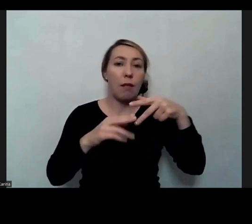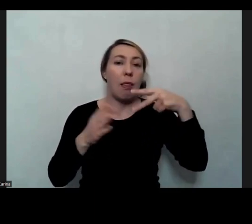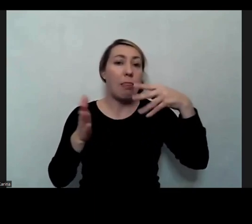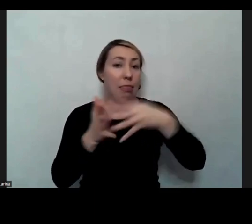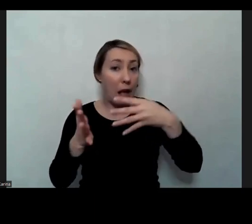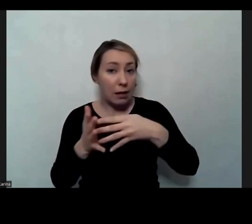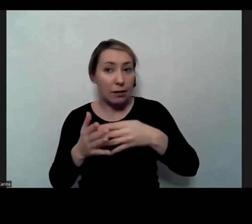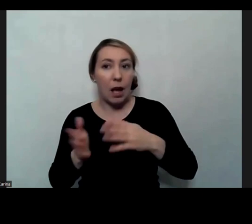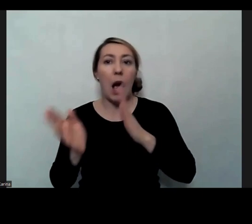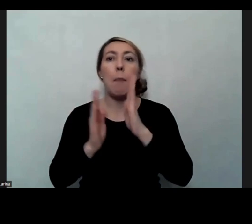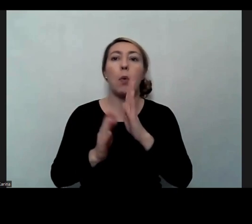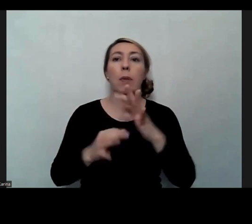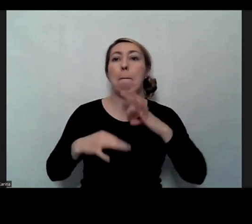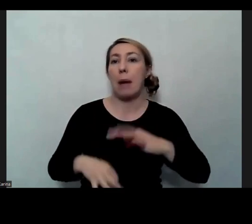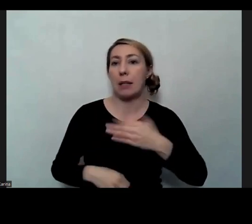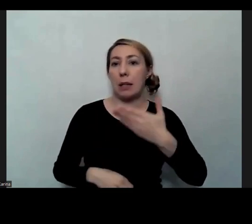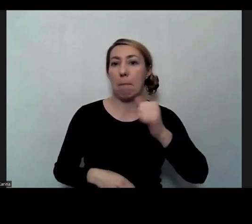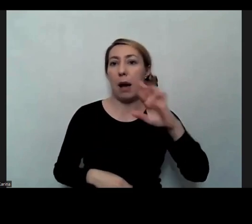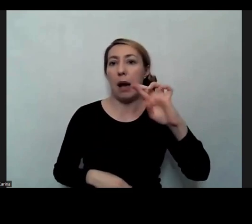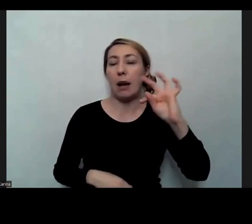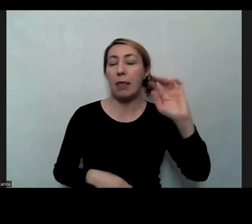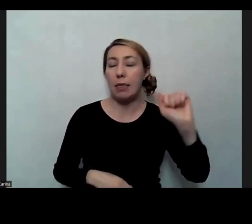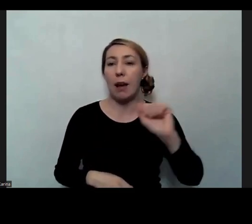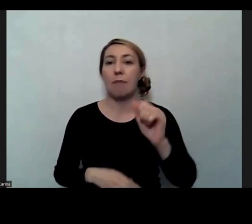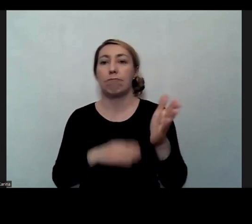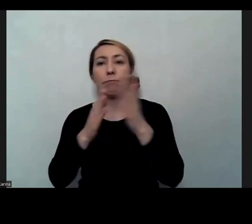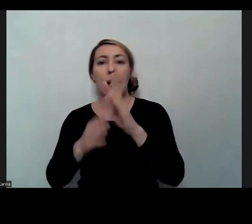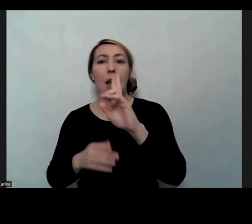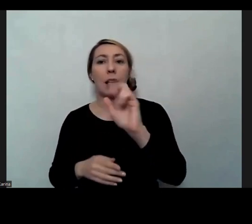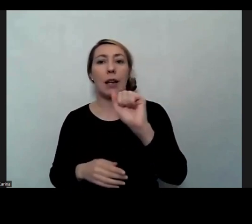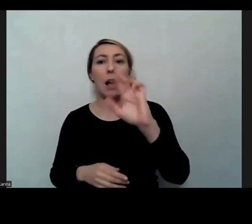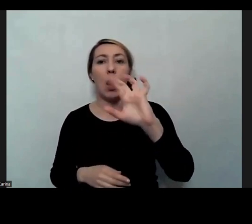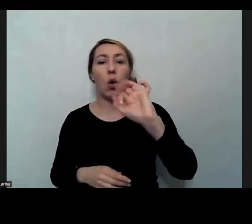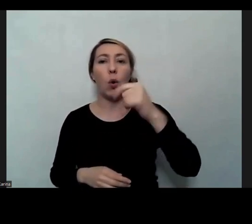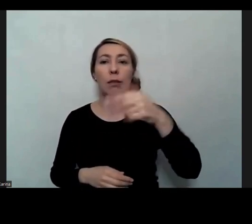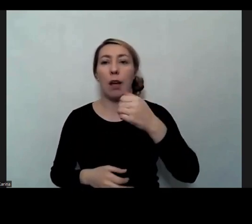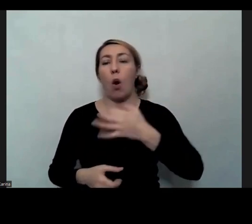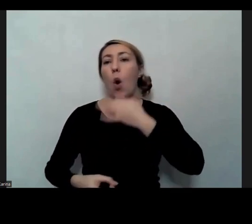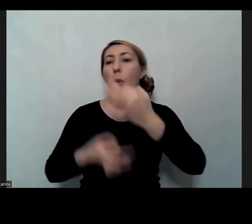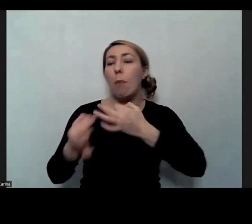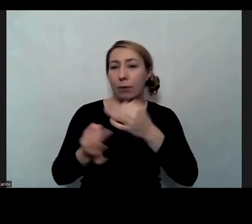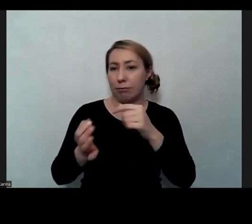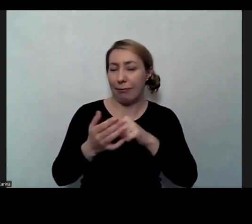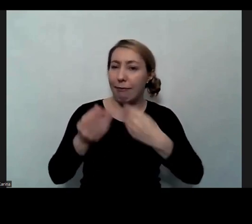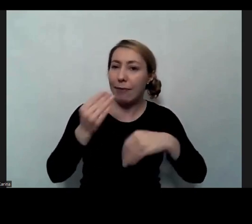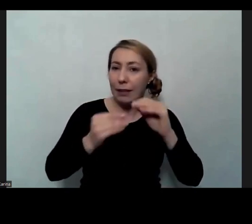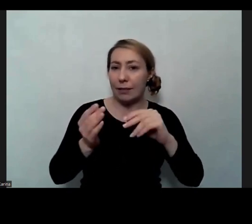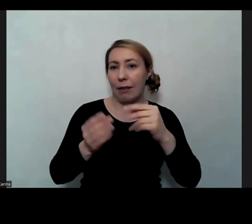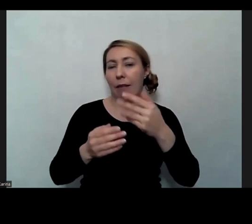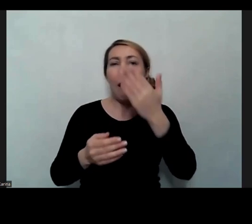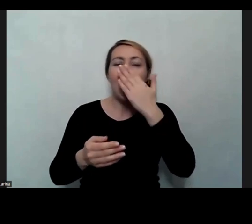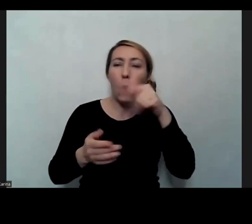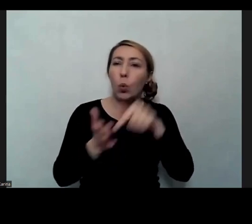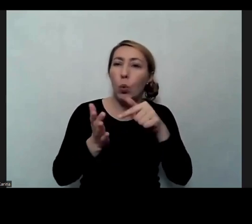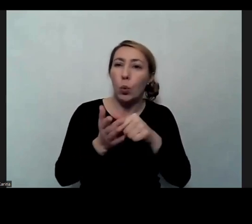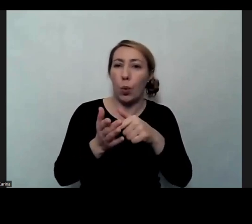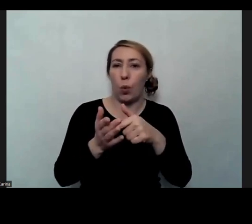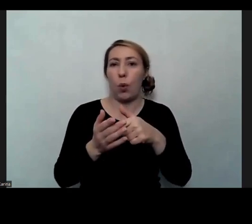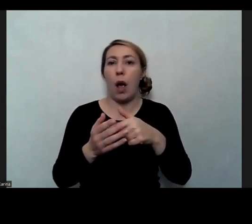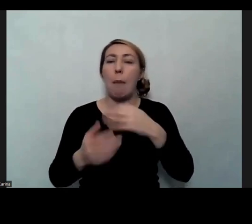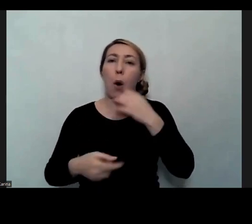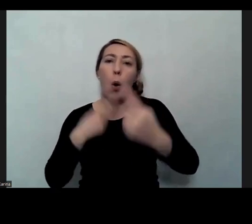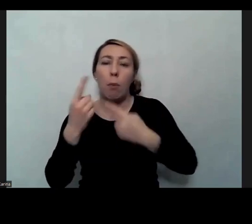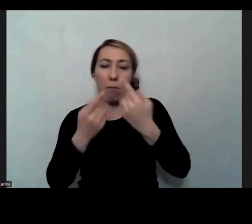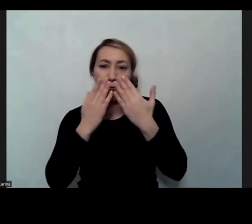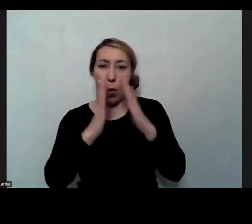Martę i panią Karolinę o to, żeby opowiedziały więcej o tym, jak skonstruowane jest to narzędzie, żeby je omówiły